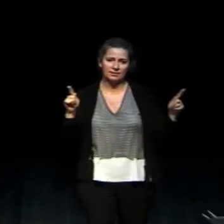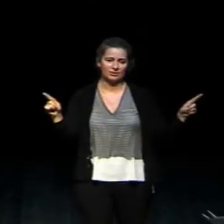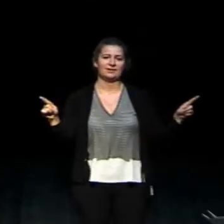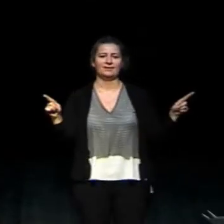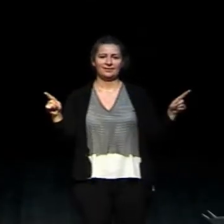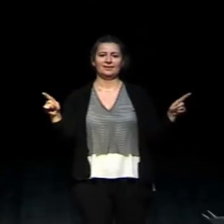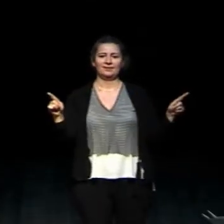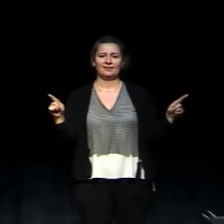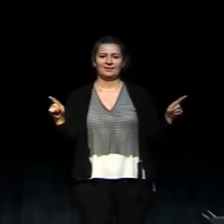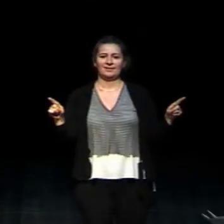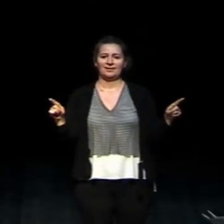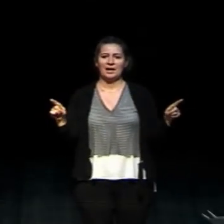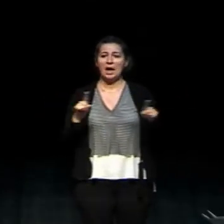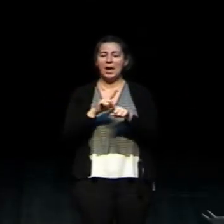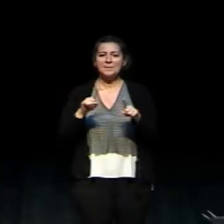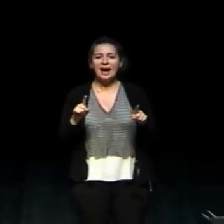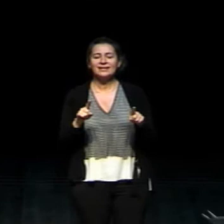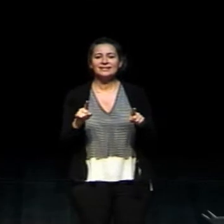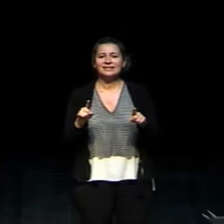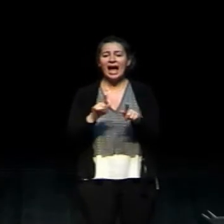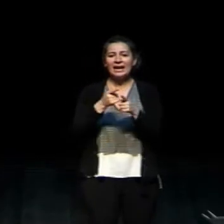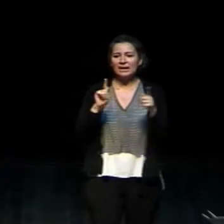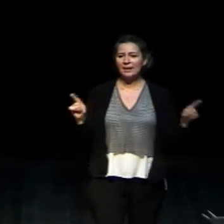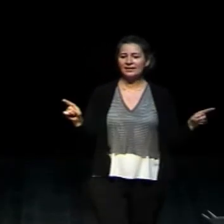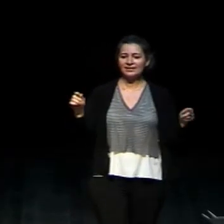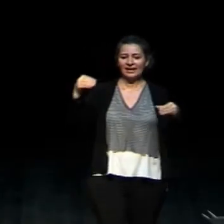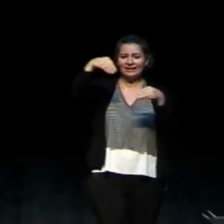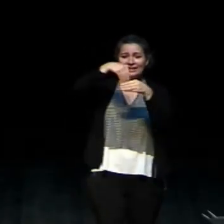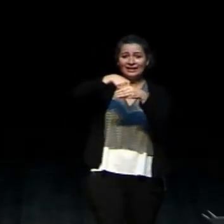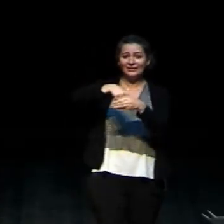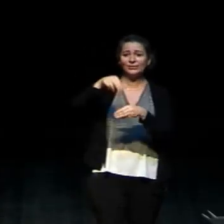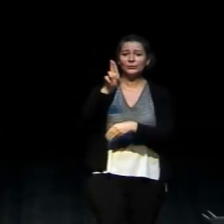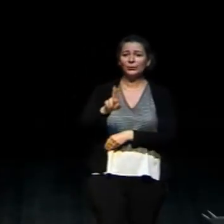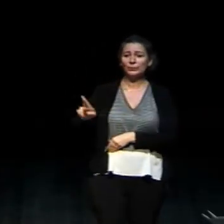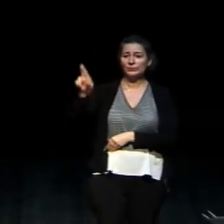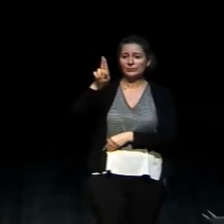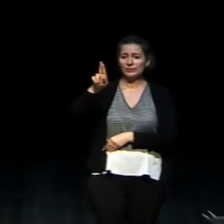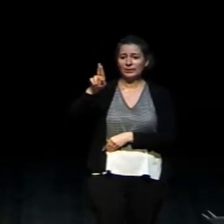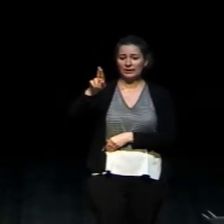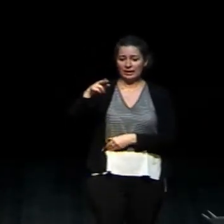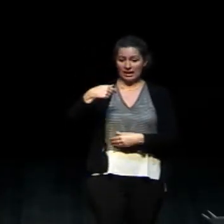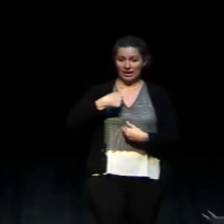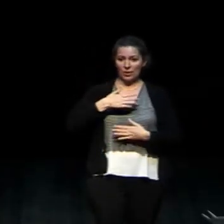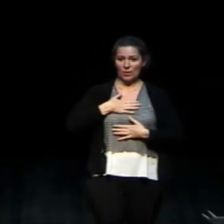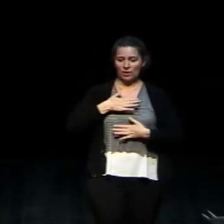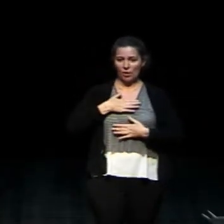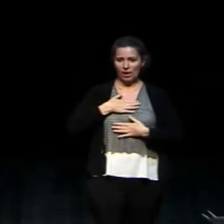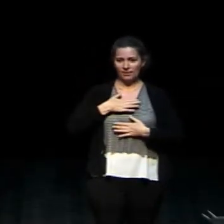Então, assim como no ensino de línguas orais, do inglês, por exemplo, que você vai, muitos dos cursos dos docentes,